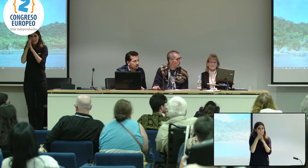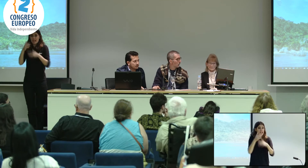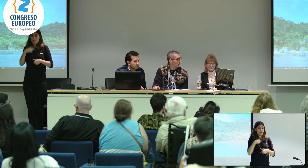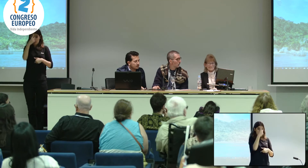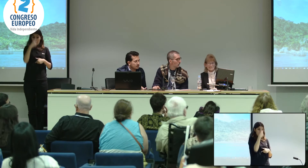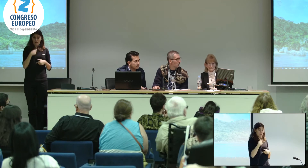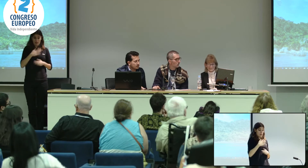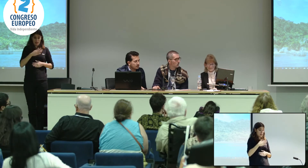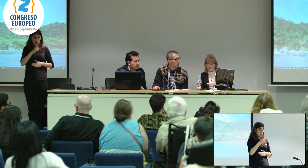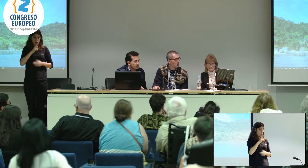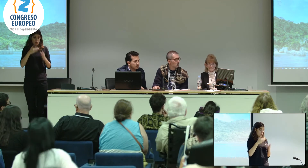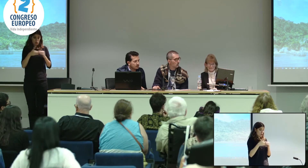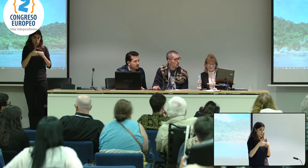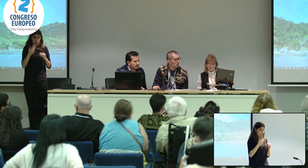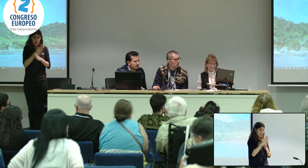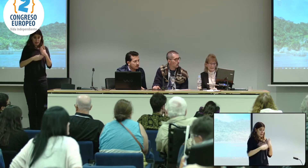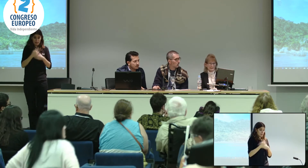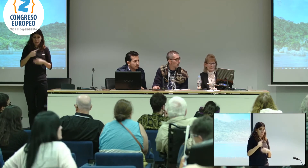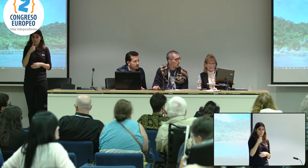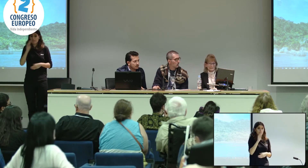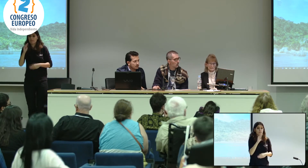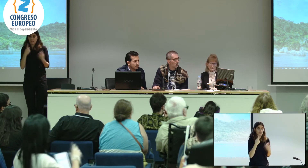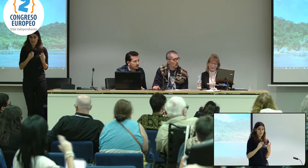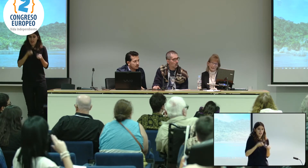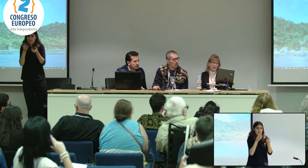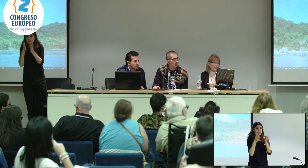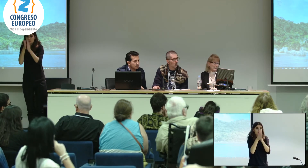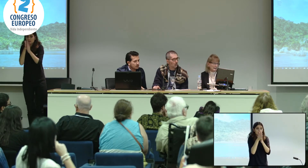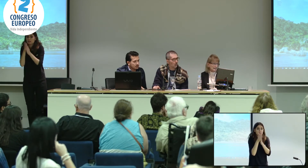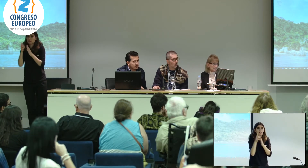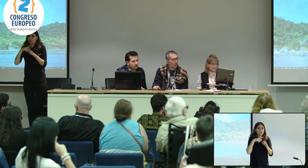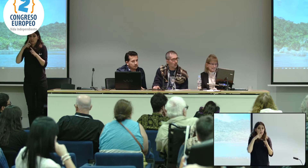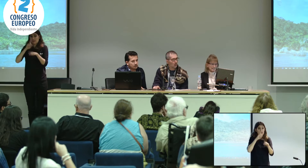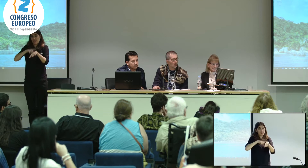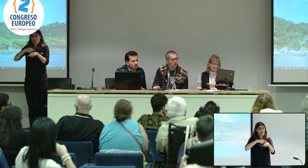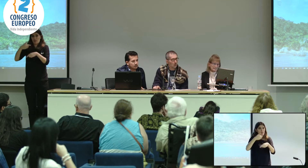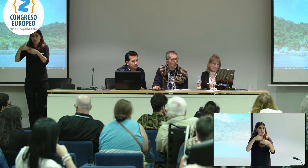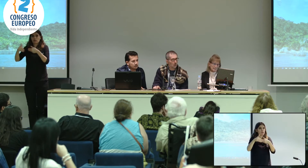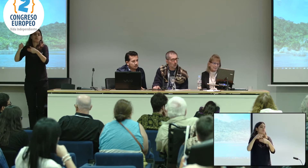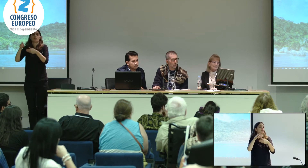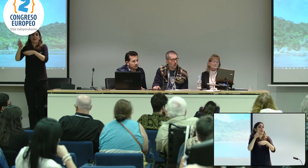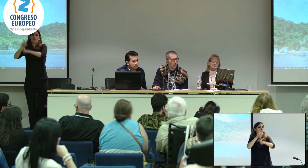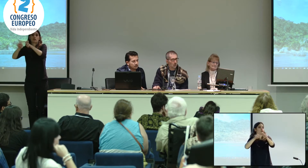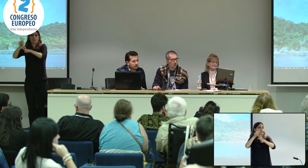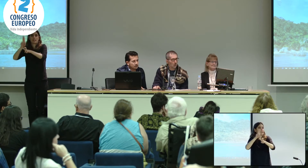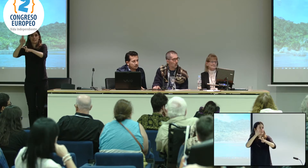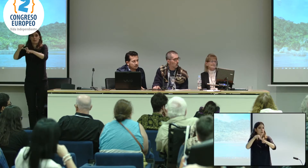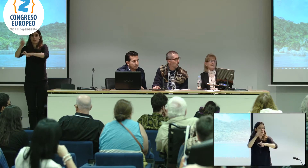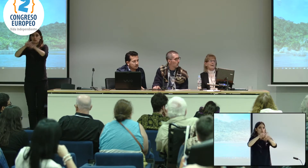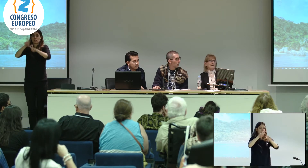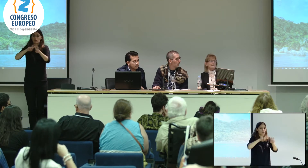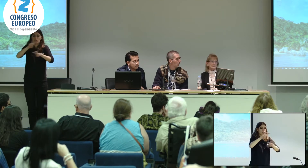perfil de usuaria y necesidades. Y darles tiempo para que ellos, a su vez, también